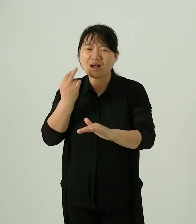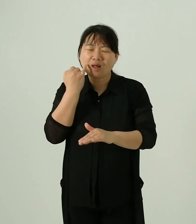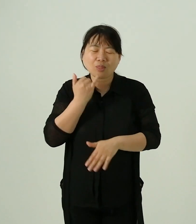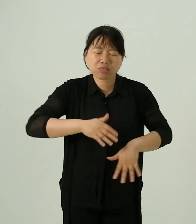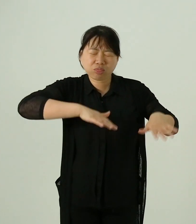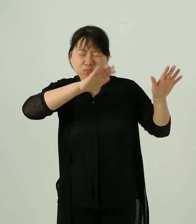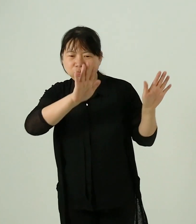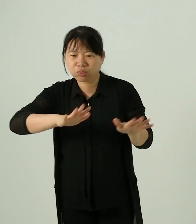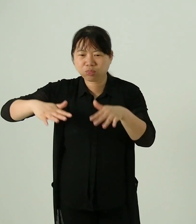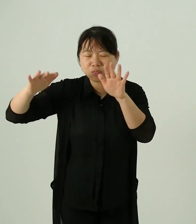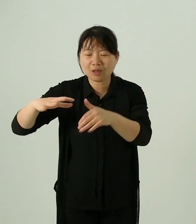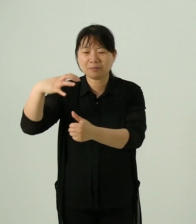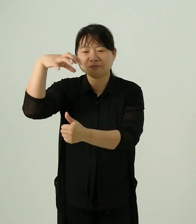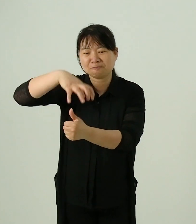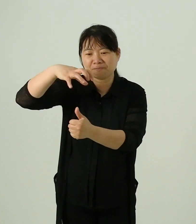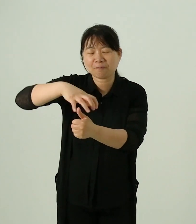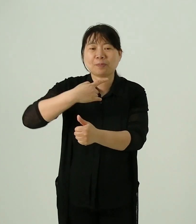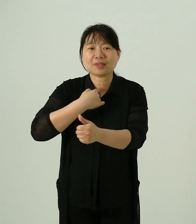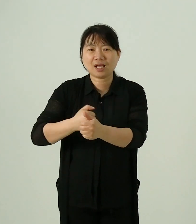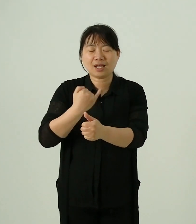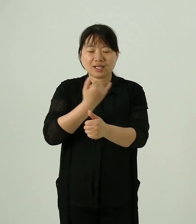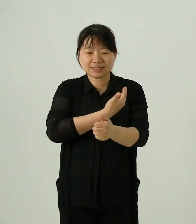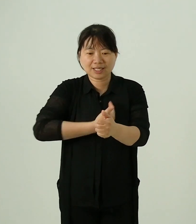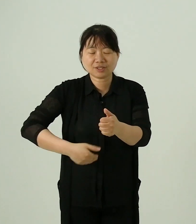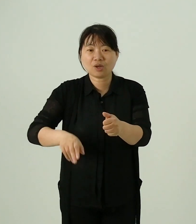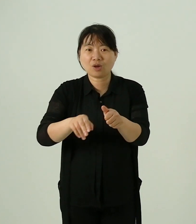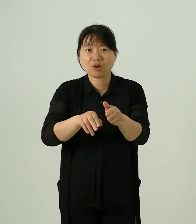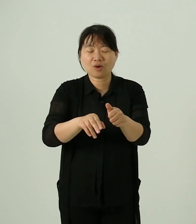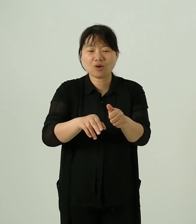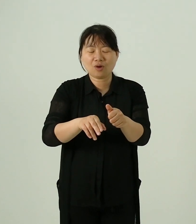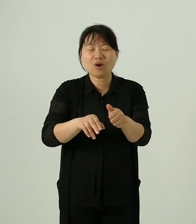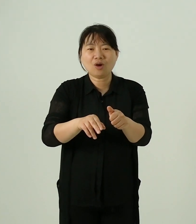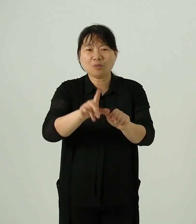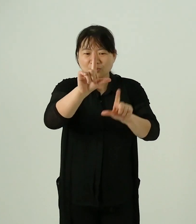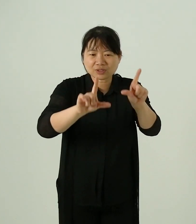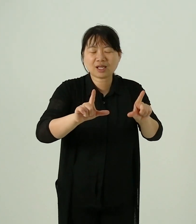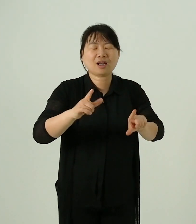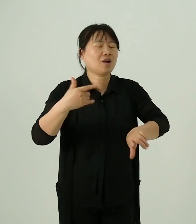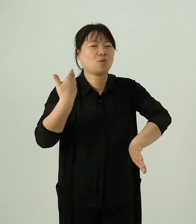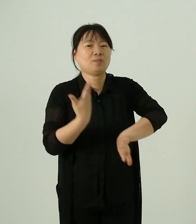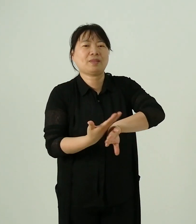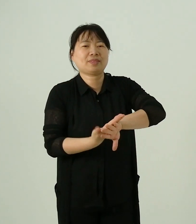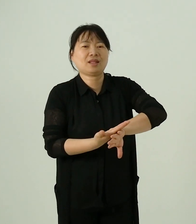풍랑이는 바닷가에서 꾸지람을 들었던 제자들과는 완전히 다른